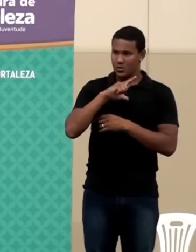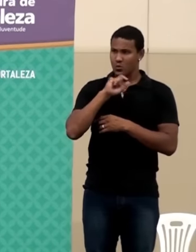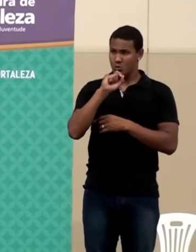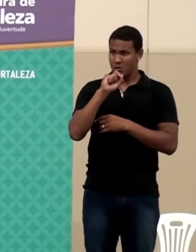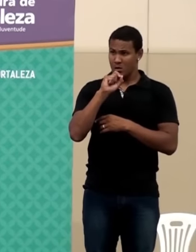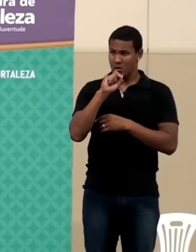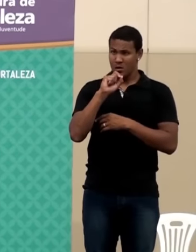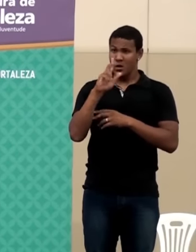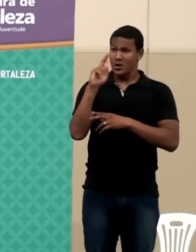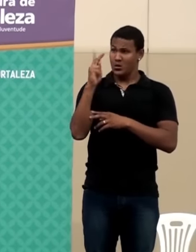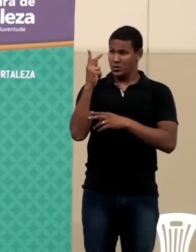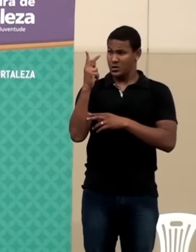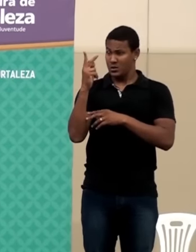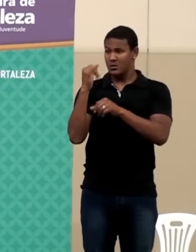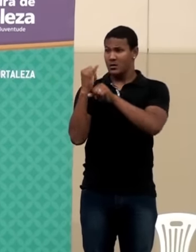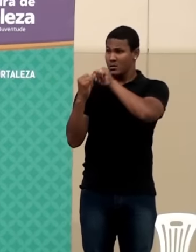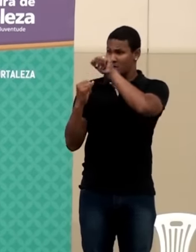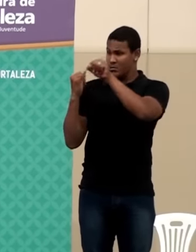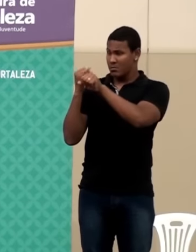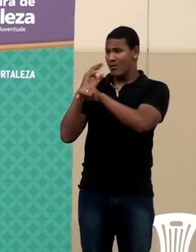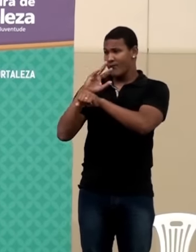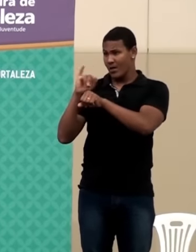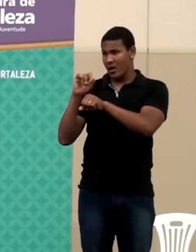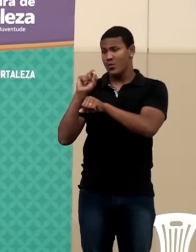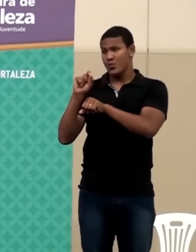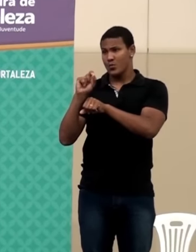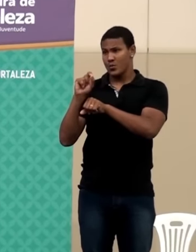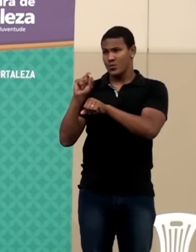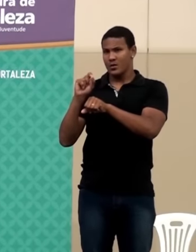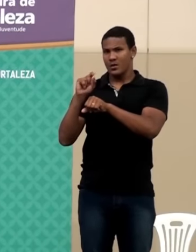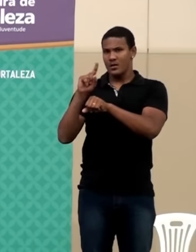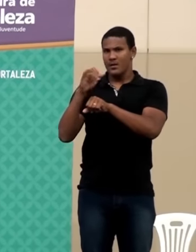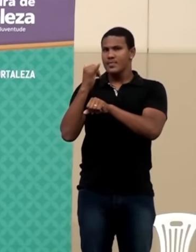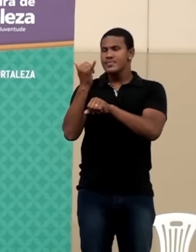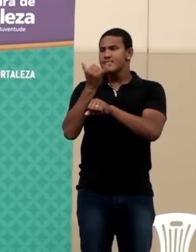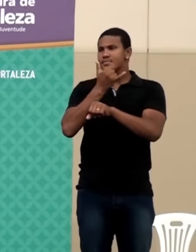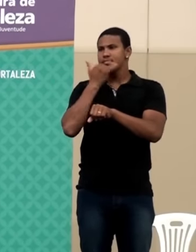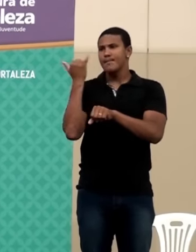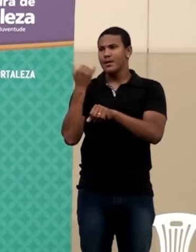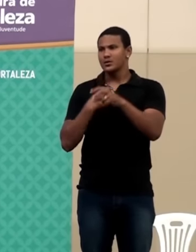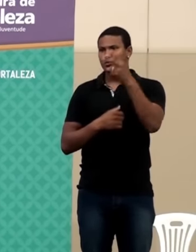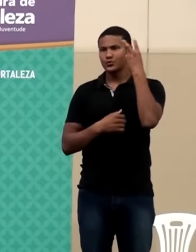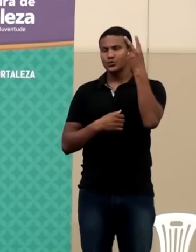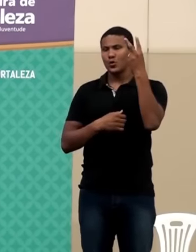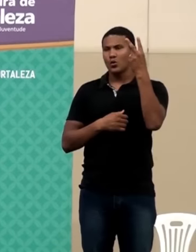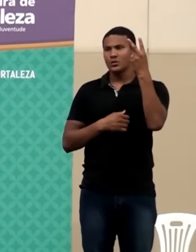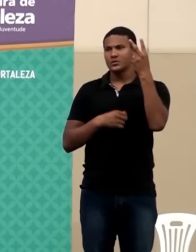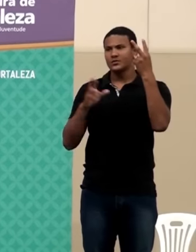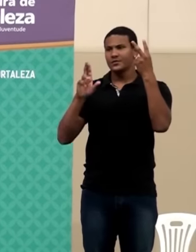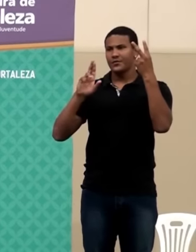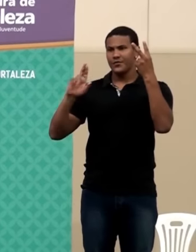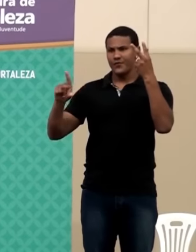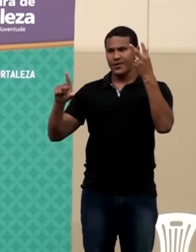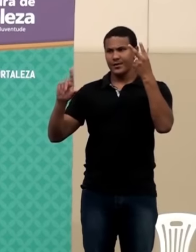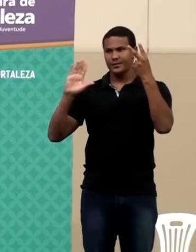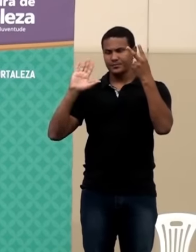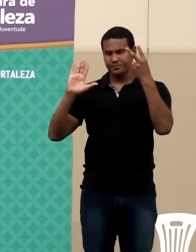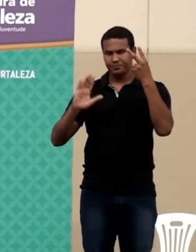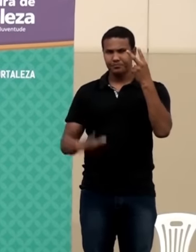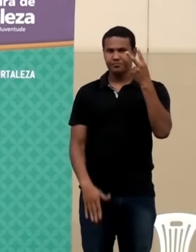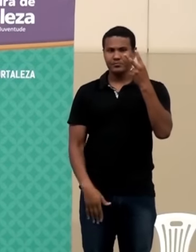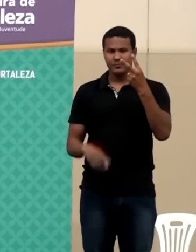ser igual ao número de hidrogênios da fórmula, com duas exceções. E aí vamos falar dessas exceções agora,